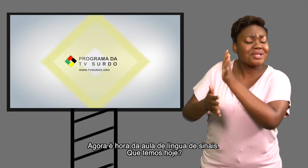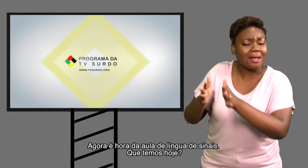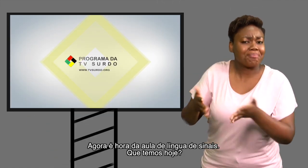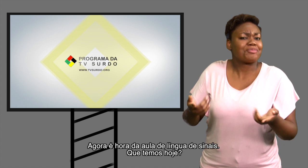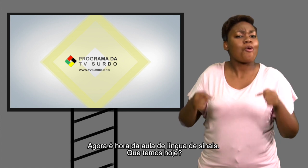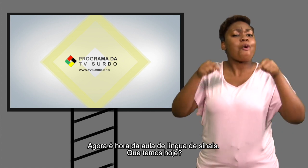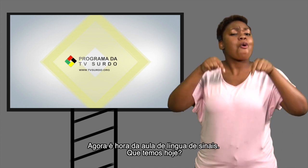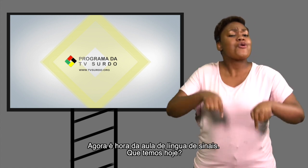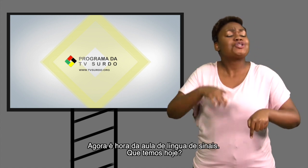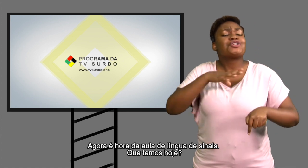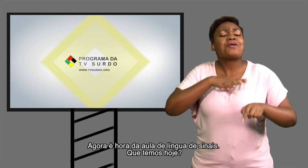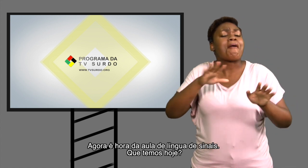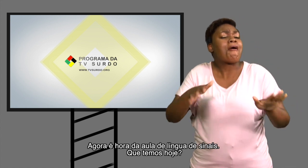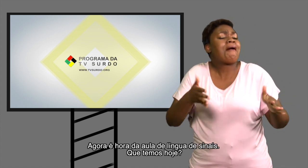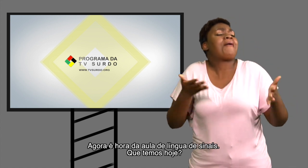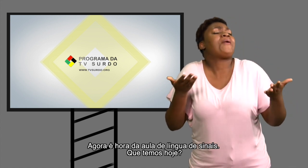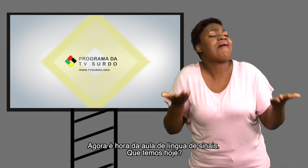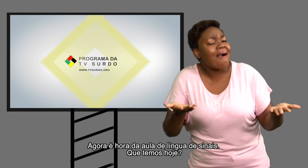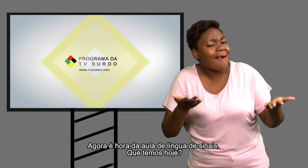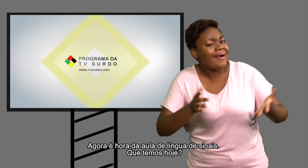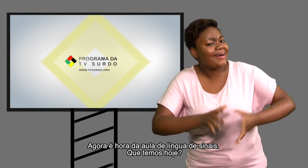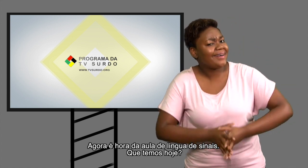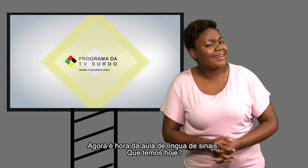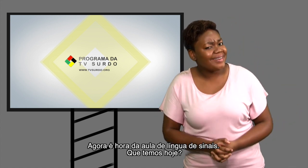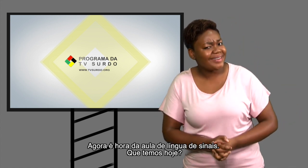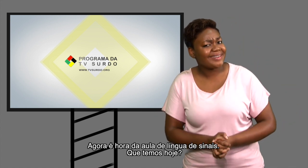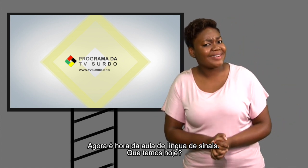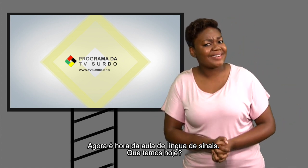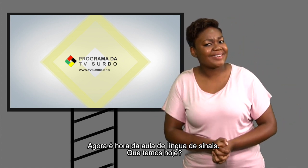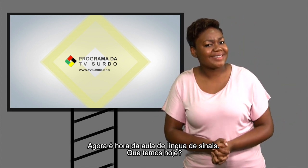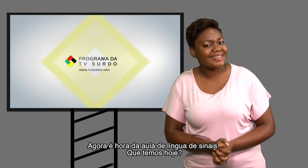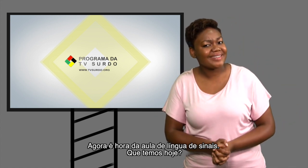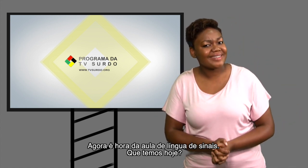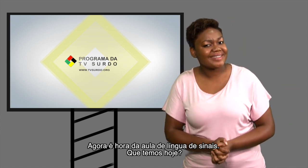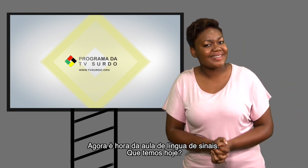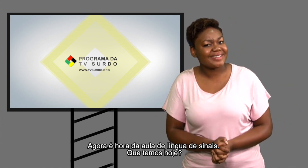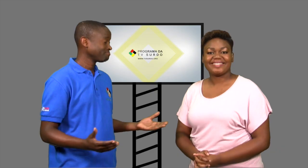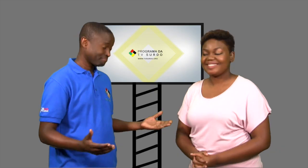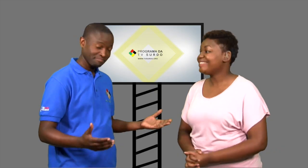Agora é hora da aula de Língua de Sinais. O que temos hoje?